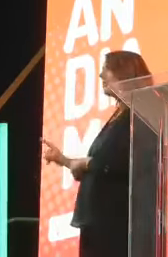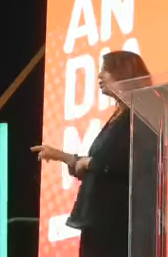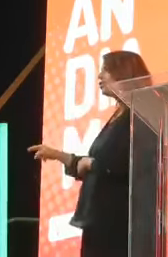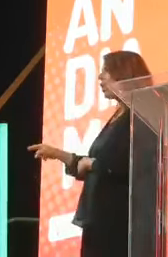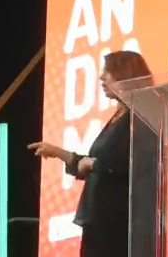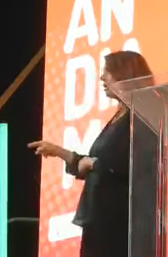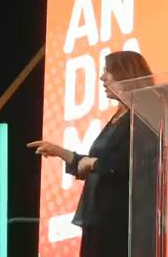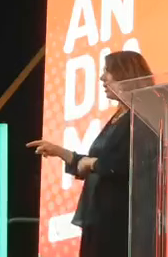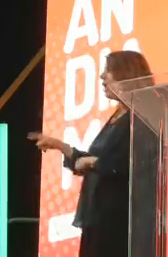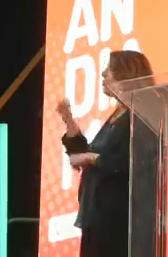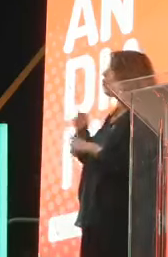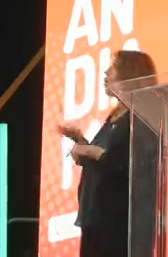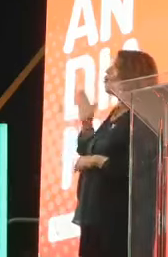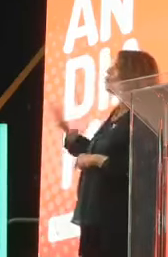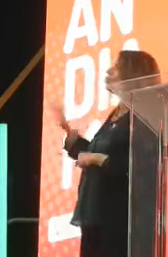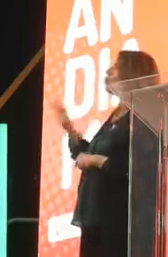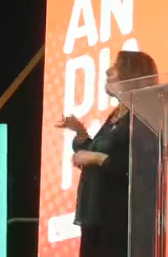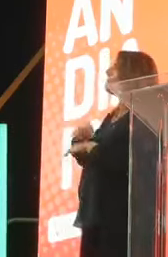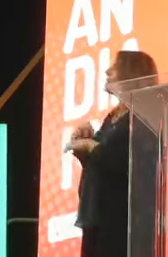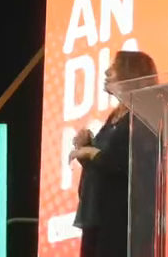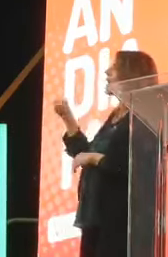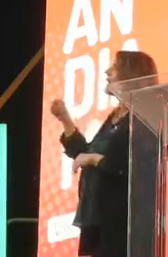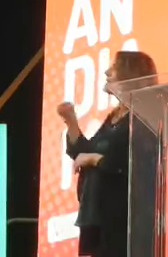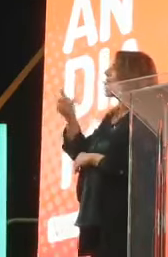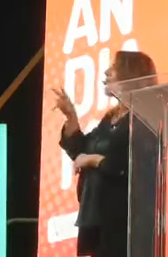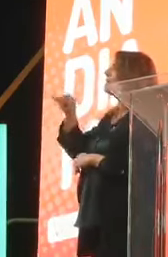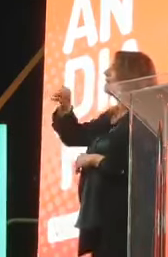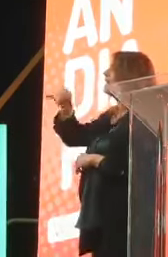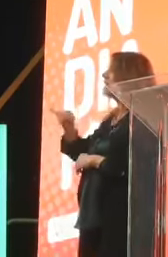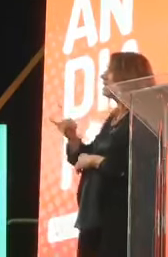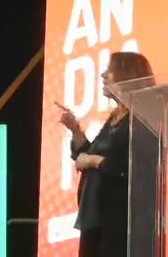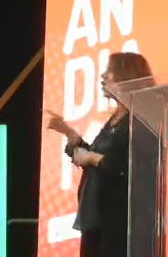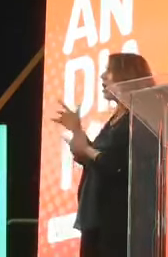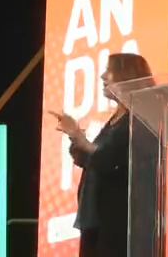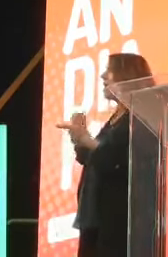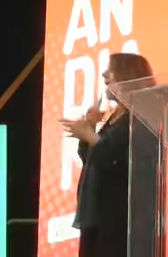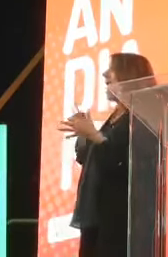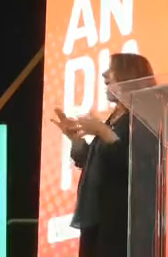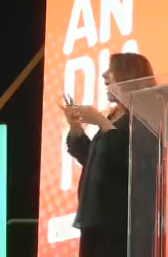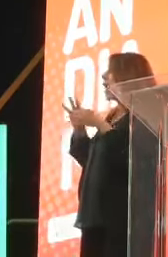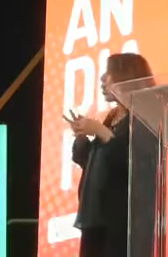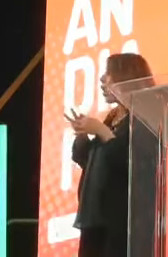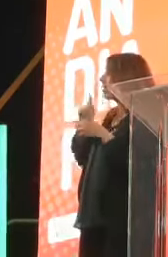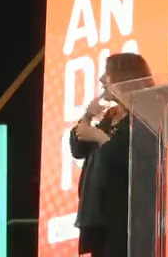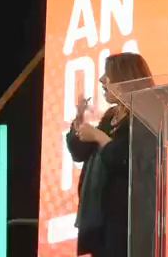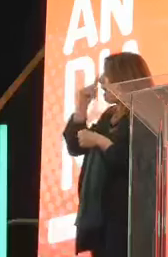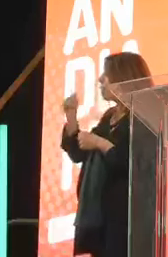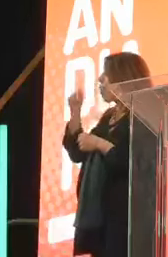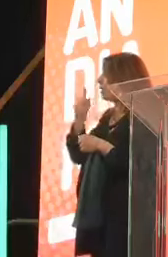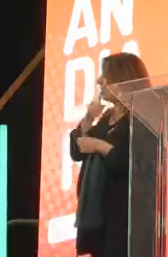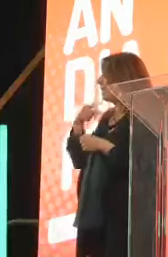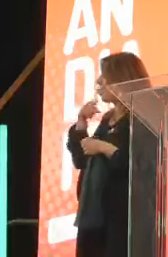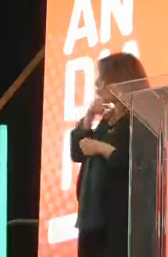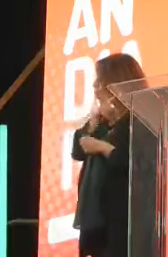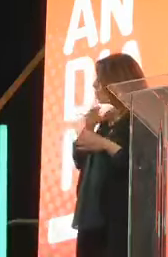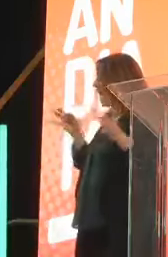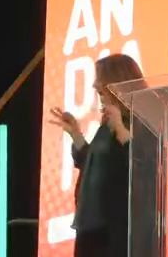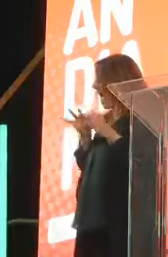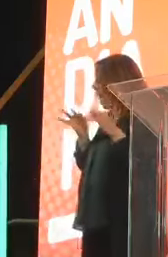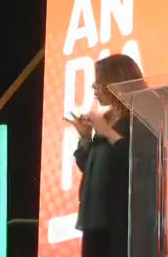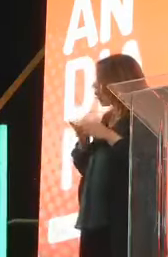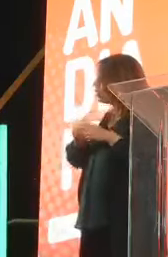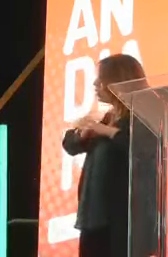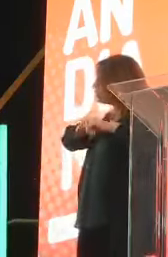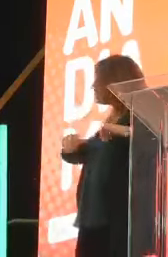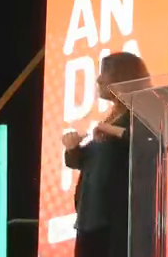nemmeno del loro ministro Salvini, che non straccia gli accordi con il partito di Putin e che sta espropriando